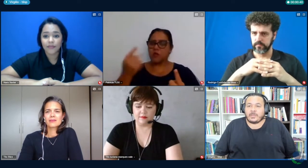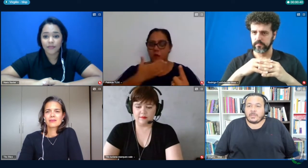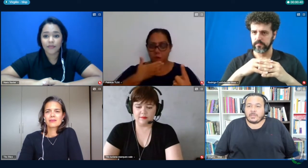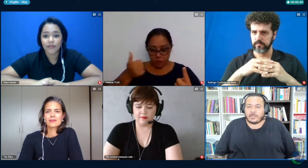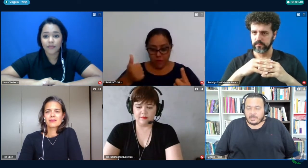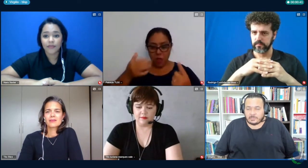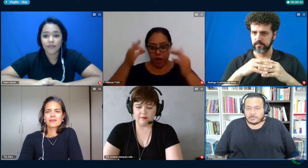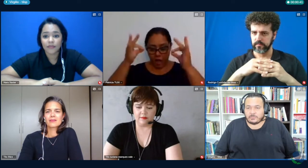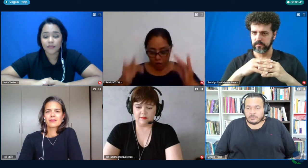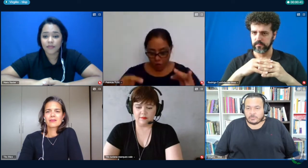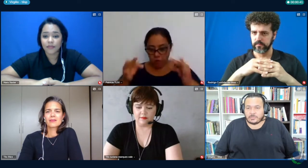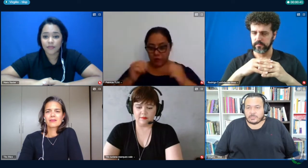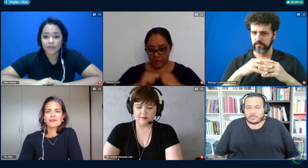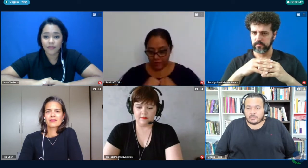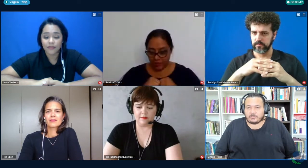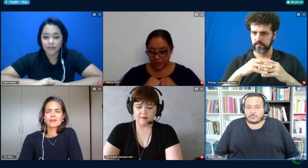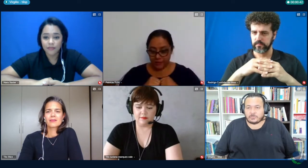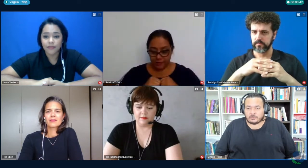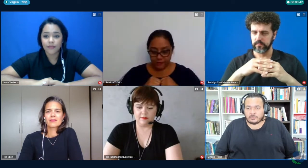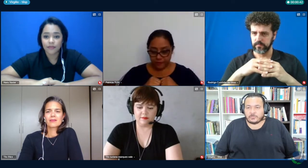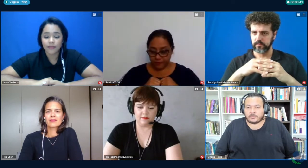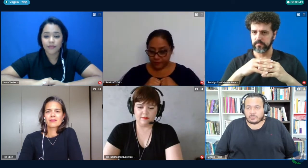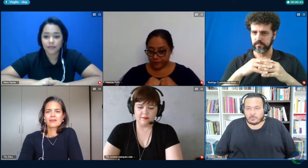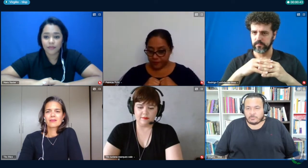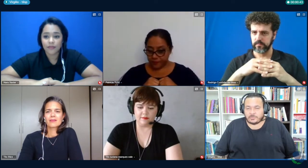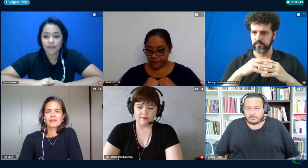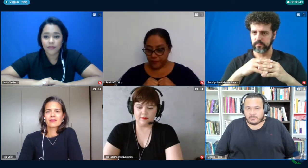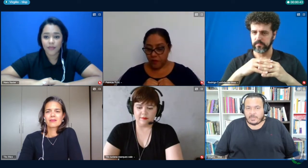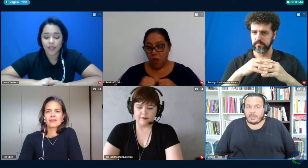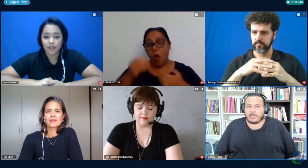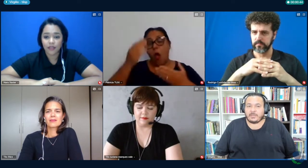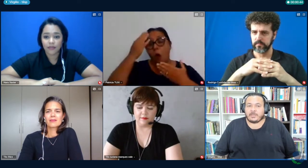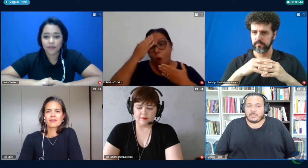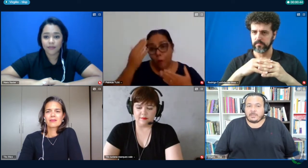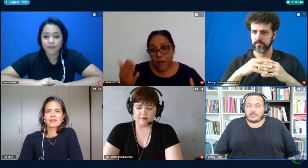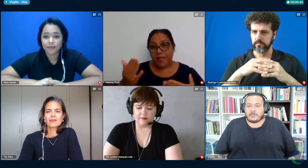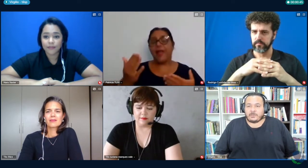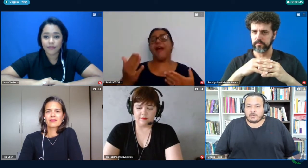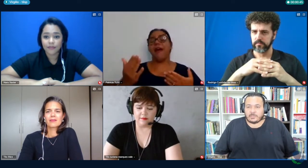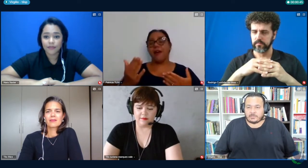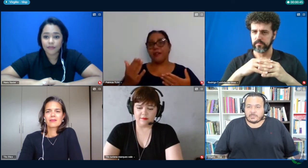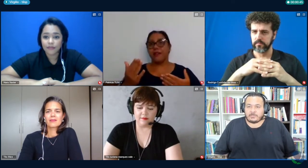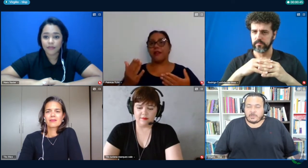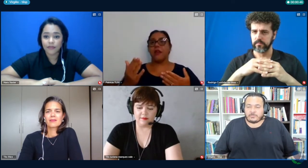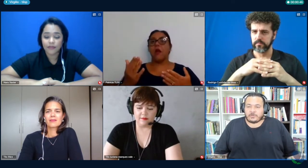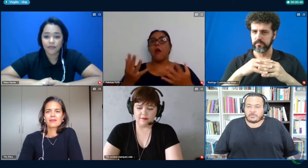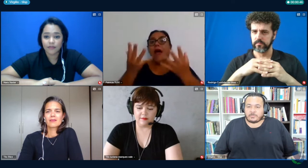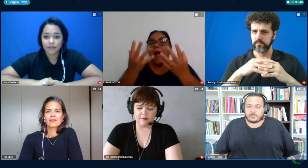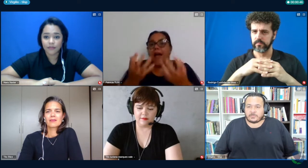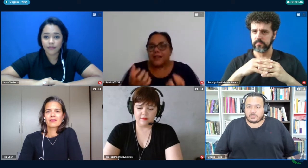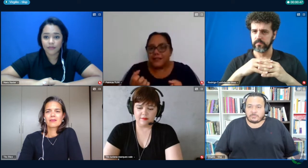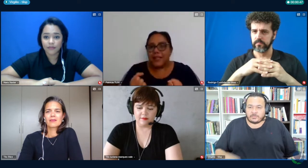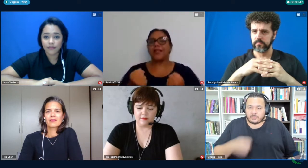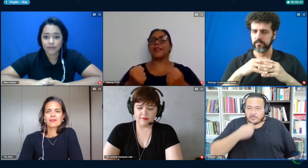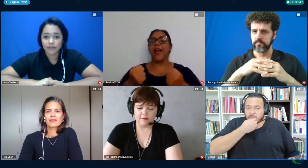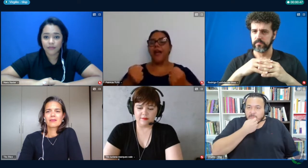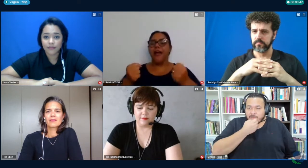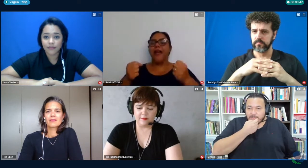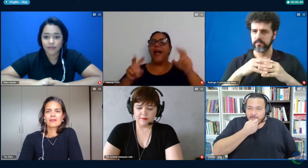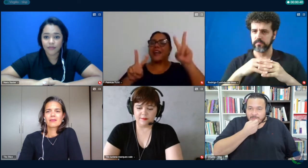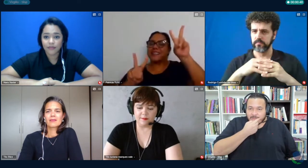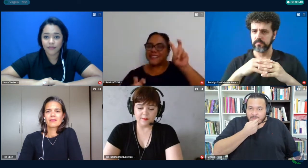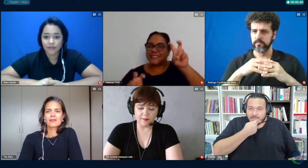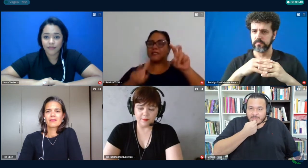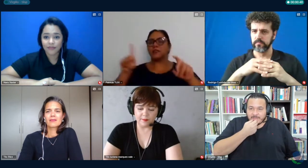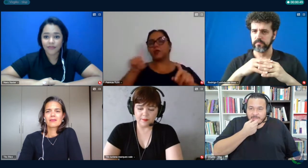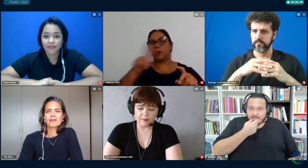E em relação aos objetivos, nós vamos observar e organizar da melhor forma possível.